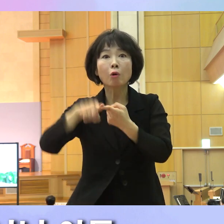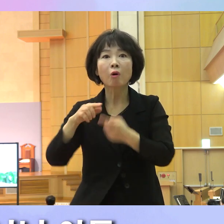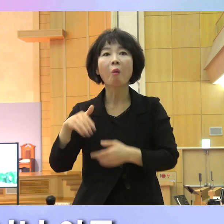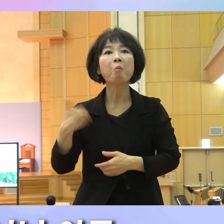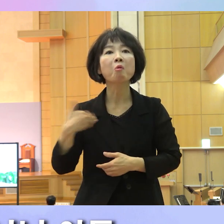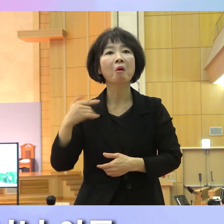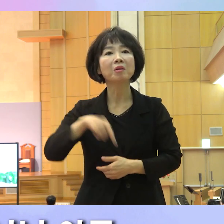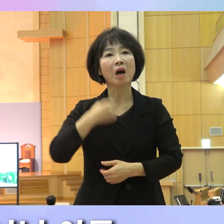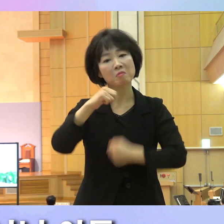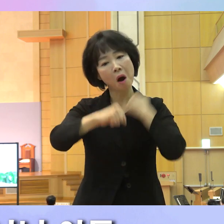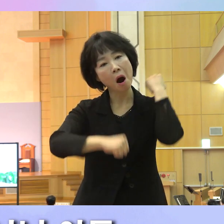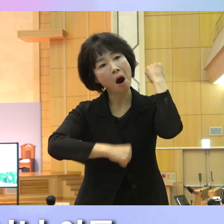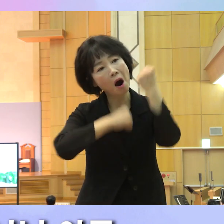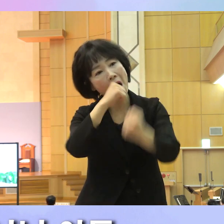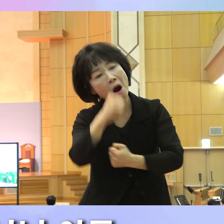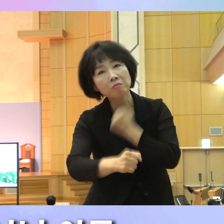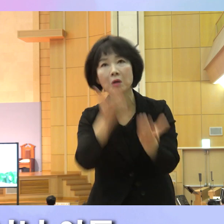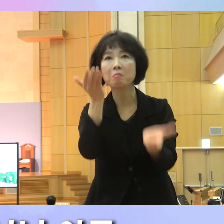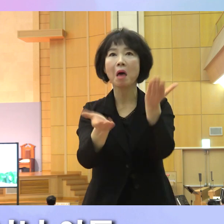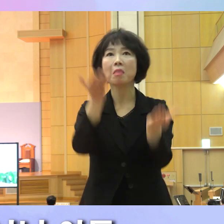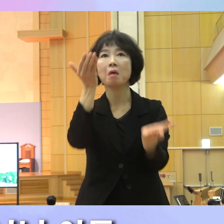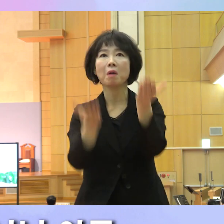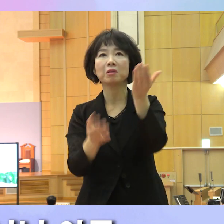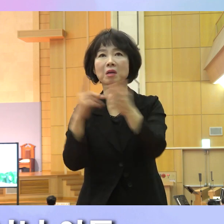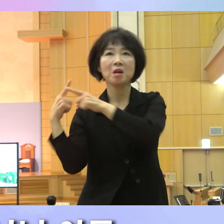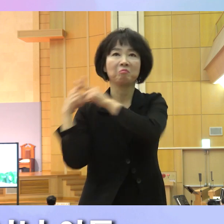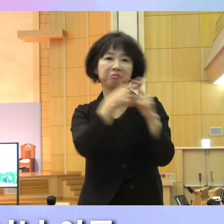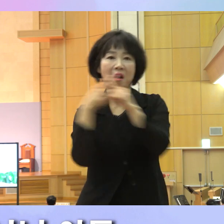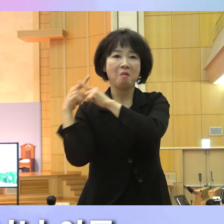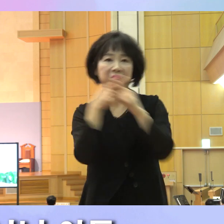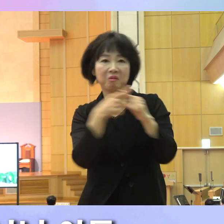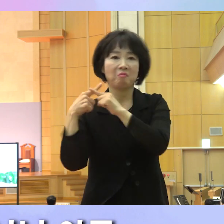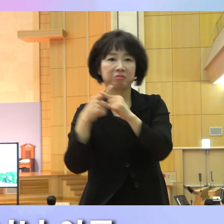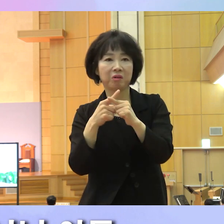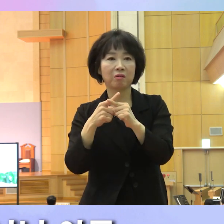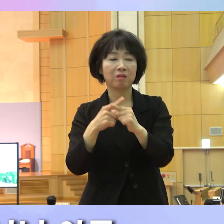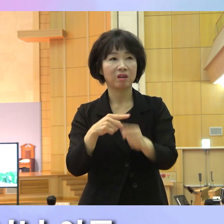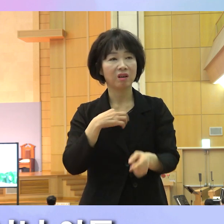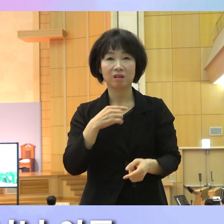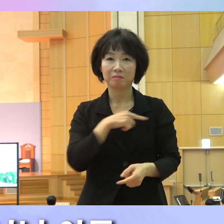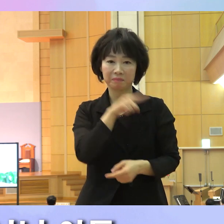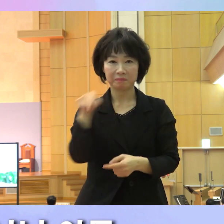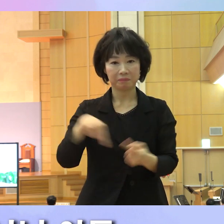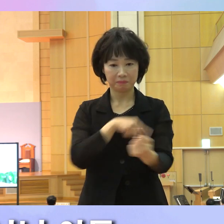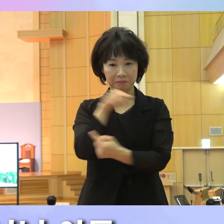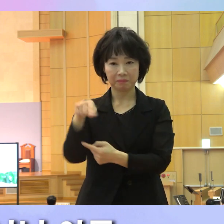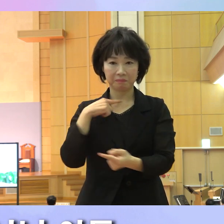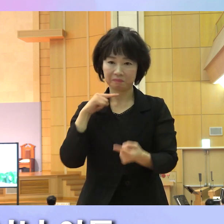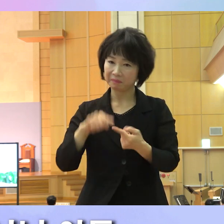이단이 뭔지 기준이 나와 있는데 기준이 뭔지도 모르고 자기네 내 마음에 안 들면 2단 3단 막